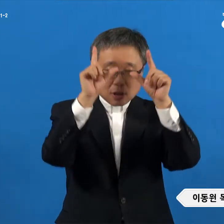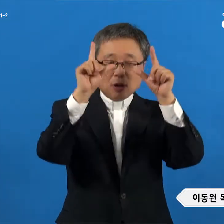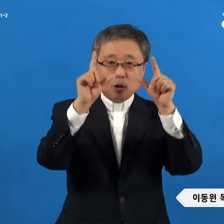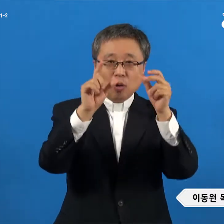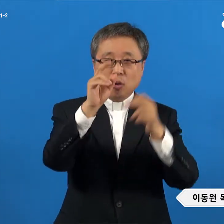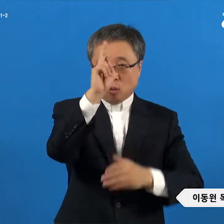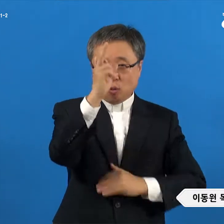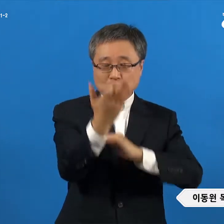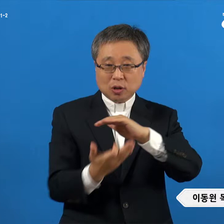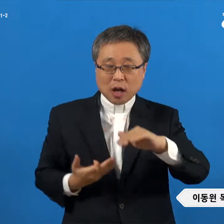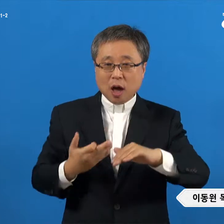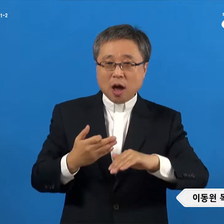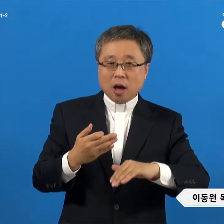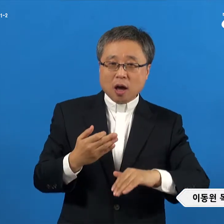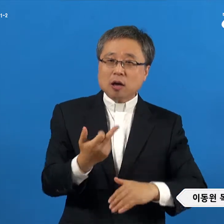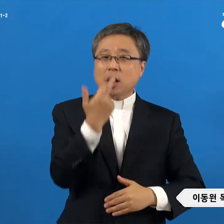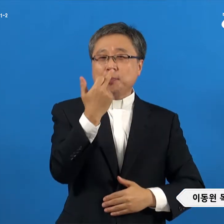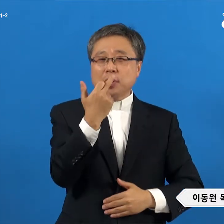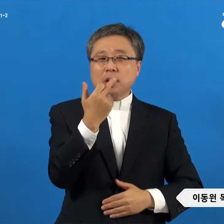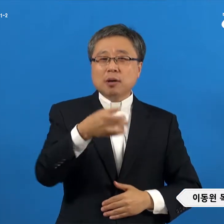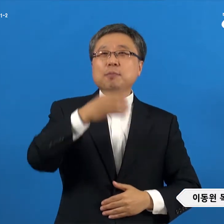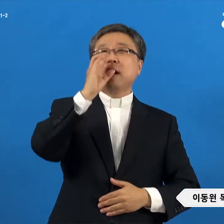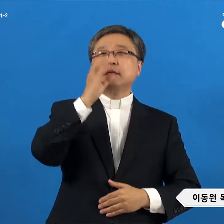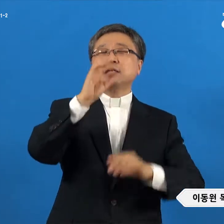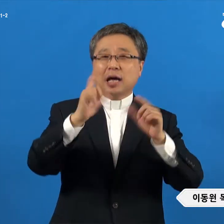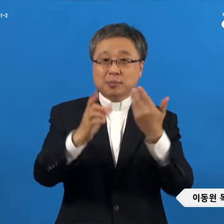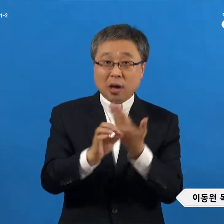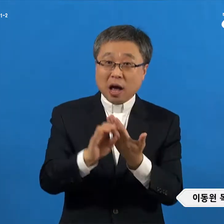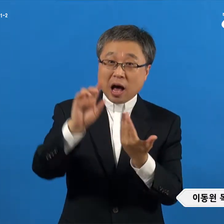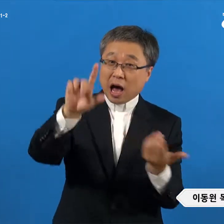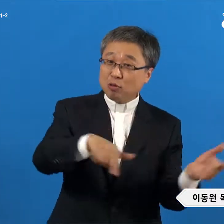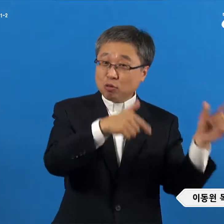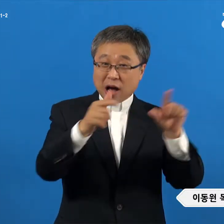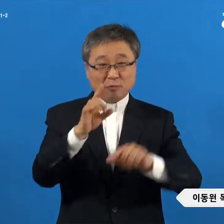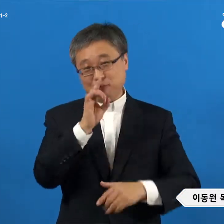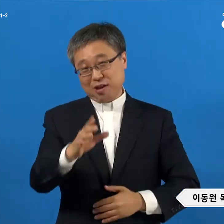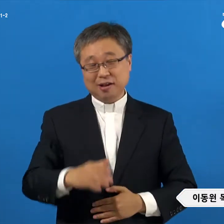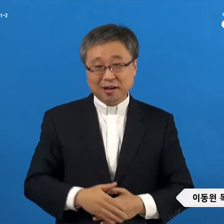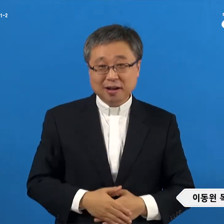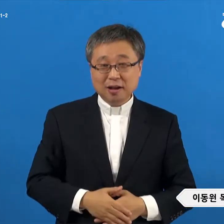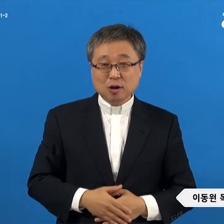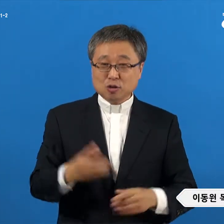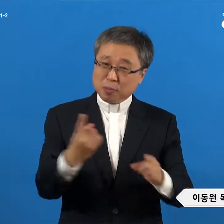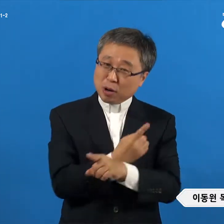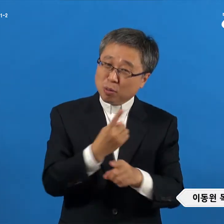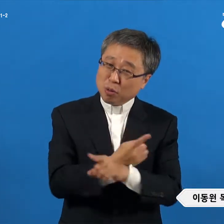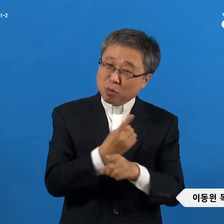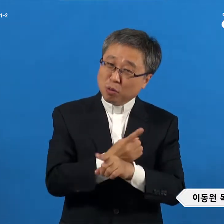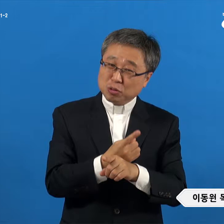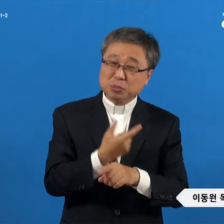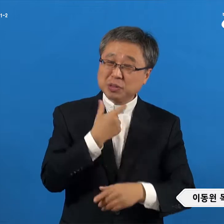커피 몇 잔이라도 마시지 않으면 하루 일과가 제대로 되지 않아요. 좀 바꿔보려고 그러는데 잘 안 돼요. 이 커피